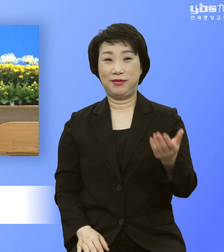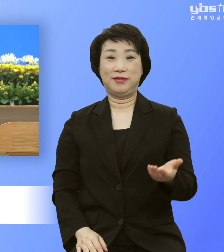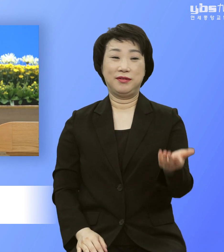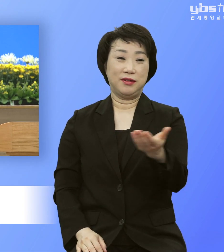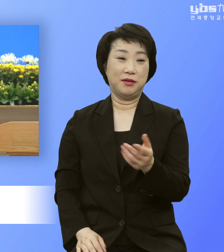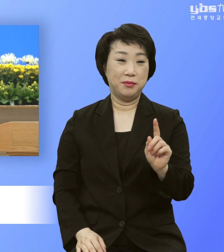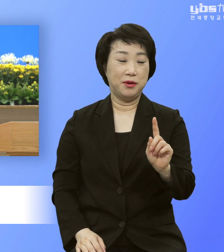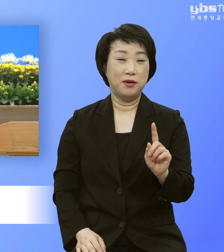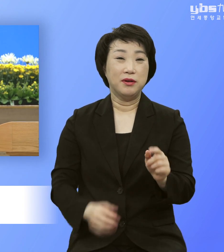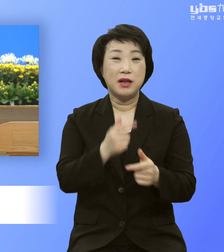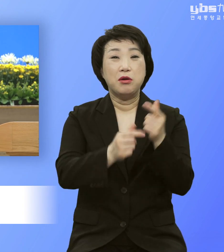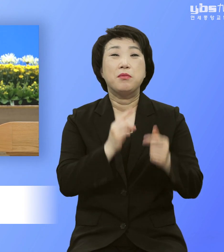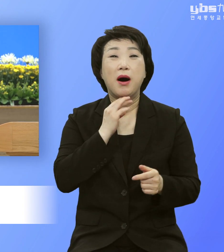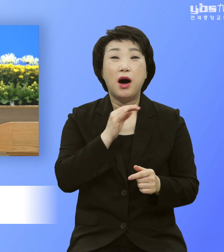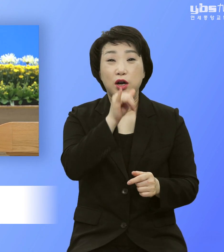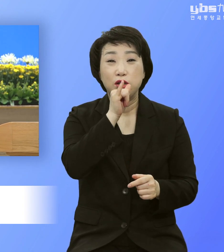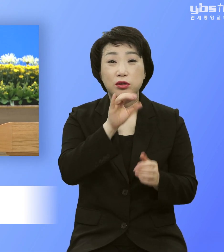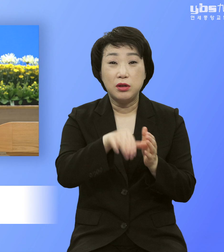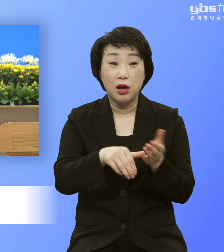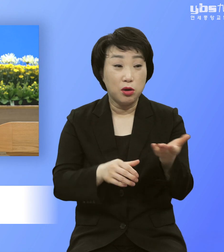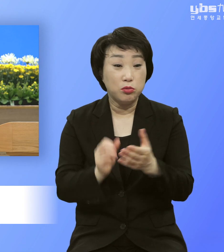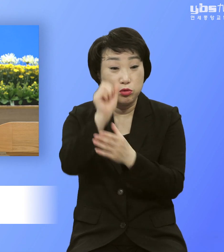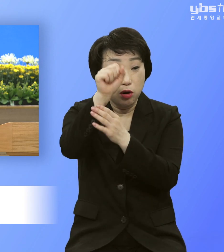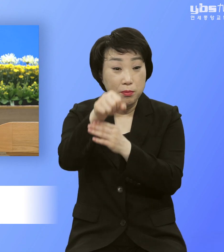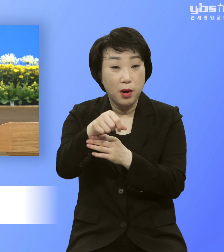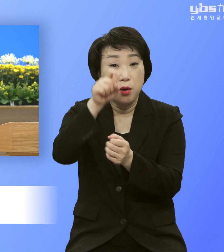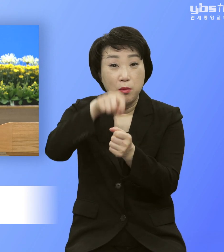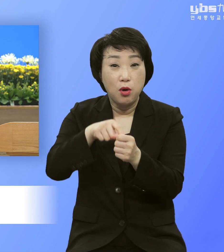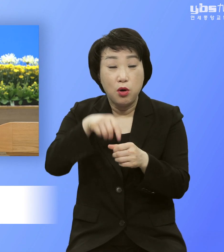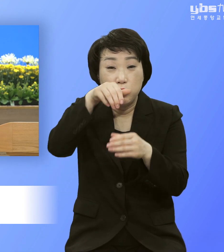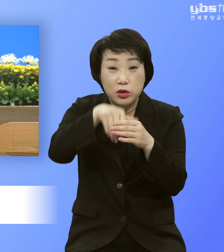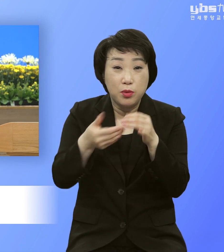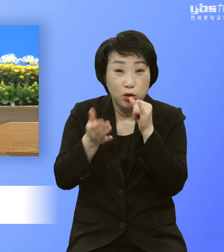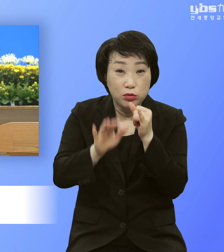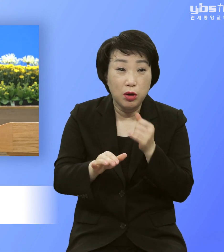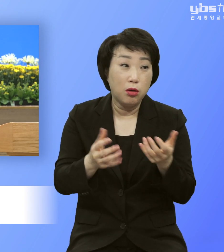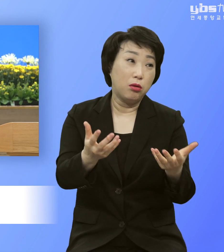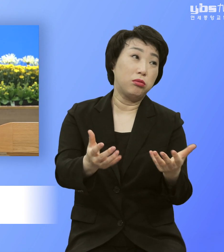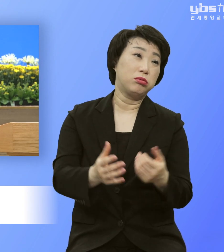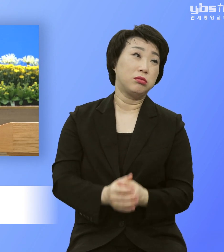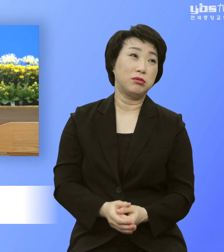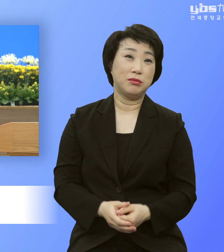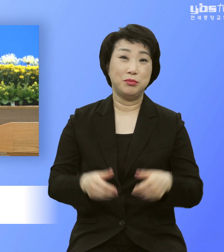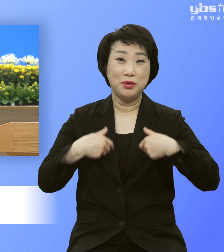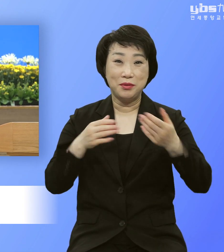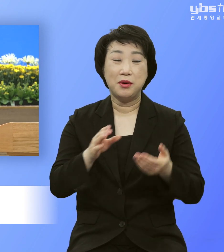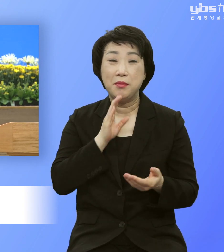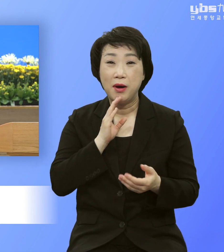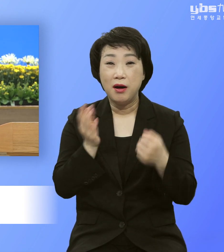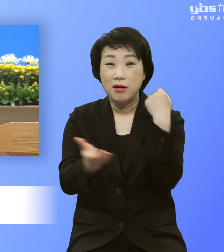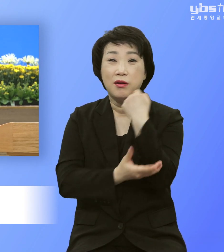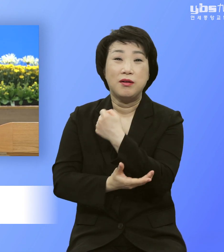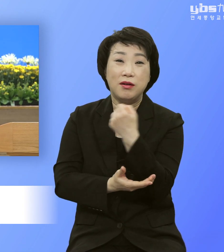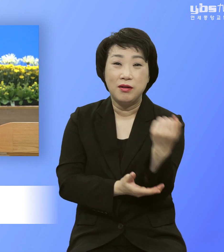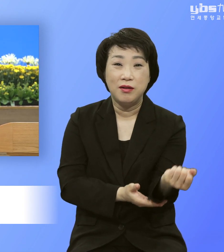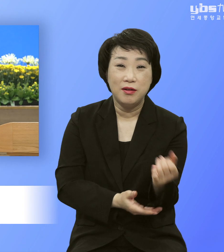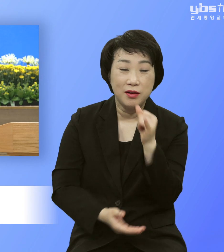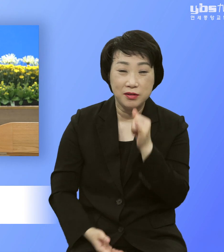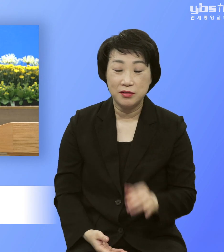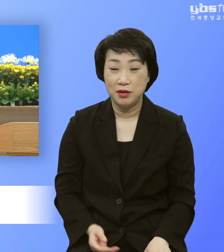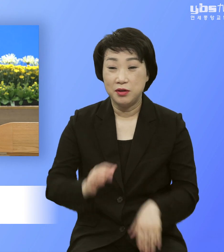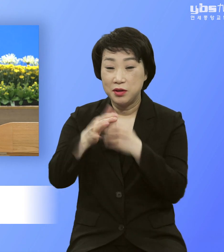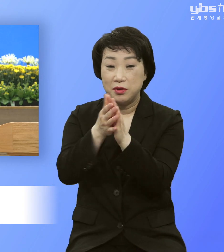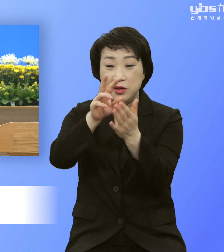되면 나무만 존재할 때 열매를 따기 위해서 심는 나무는 존재가 없으니까 없애버리는 거예요. 이게